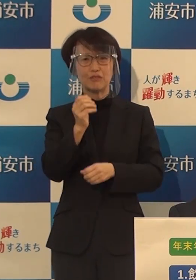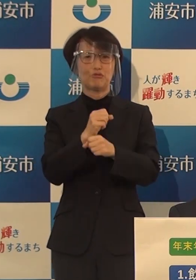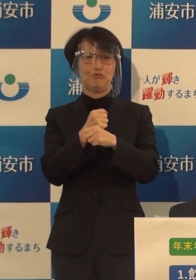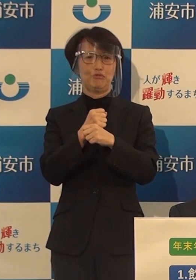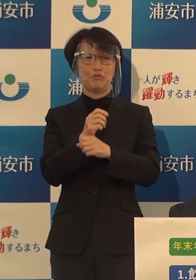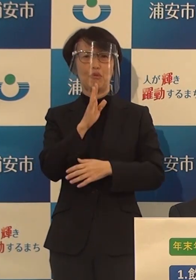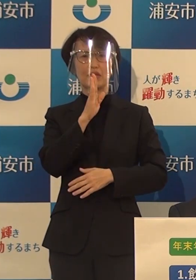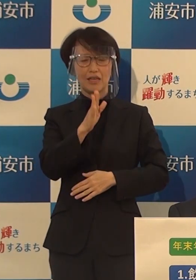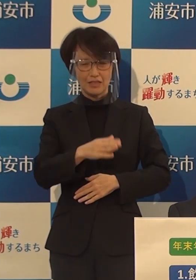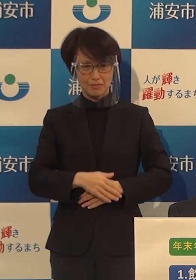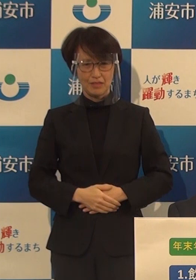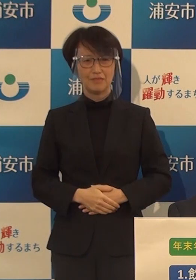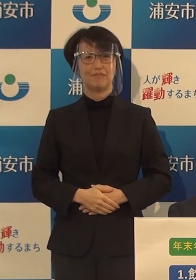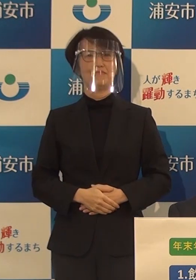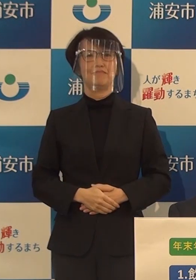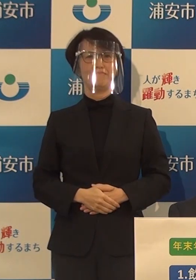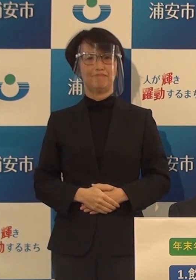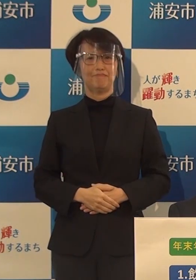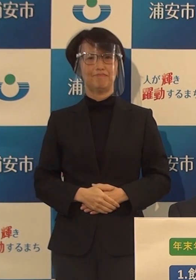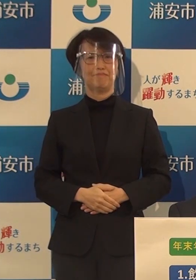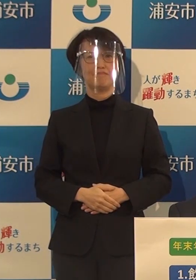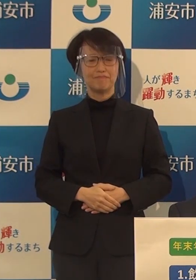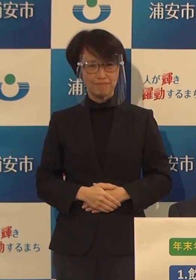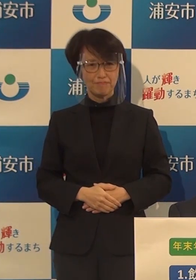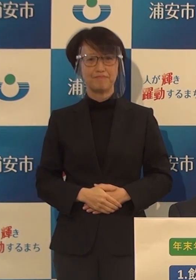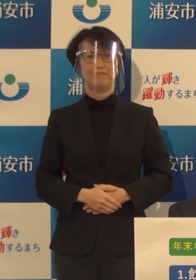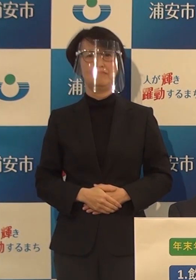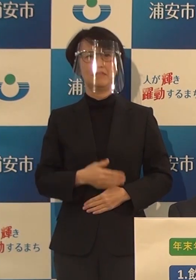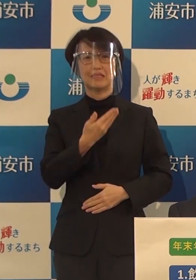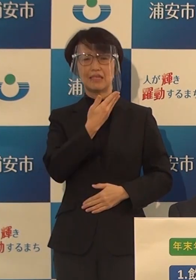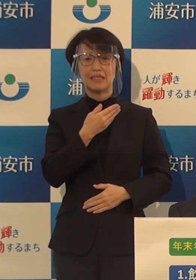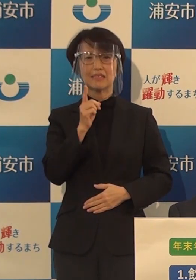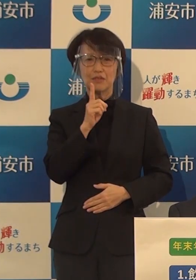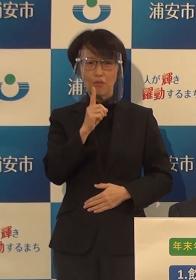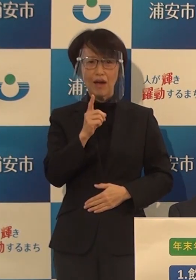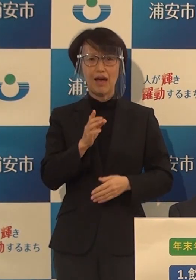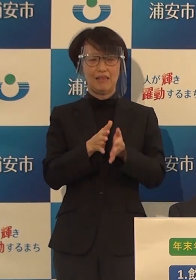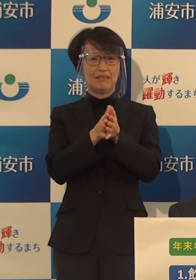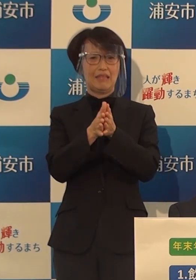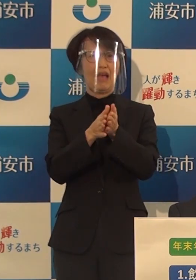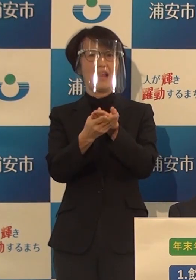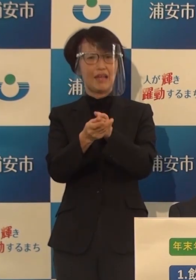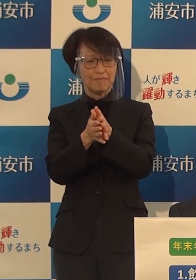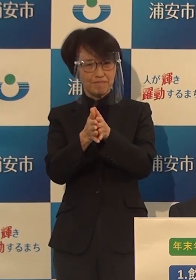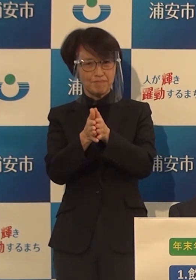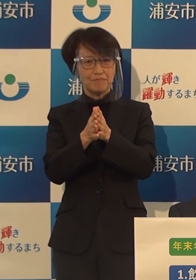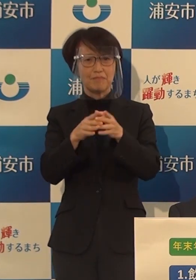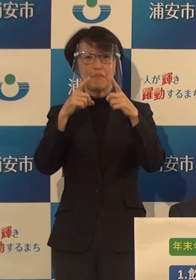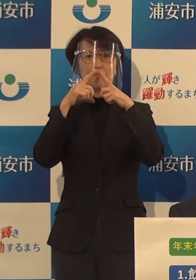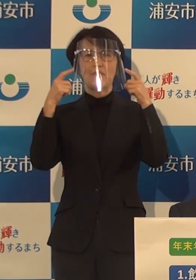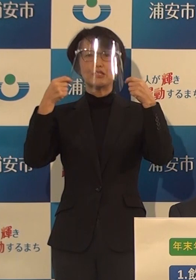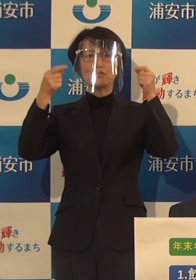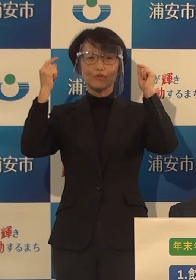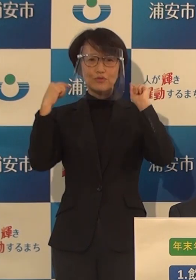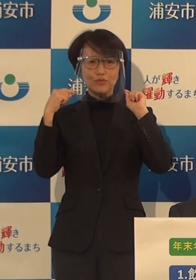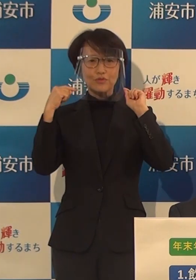。そして何よりこまめな手洗い、マスクの着